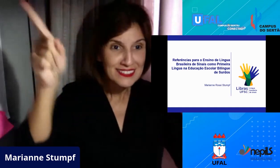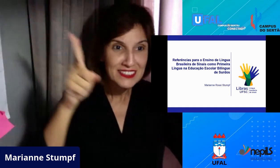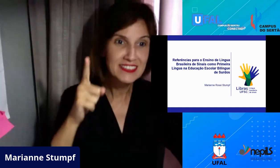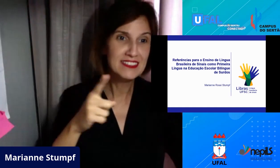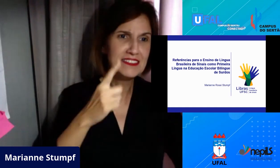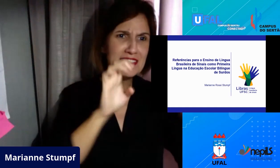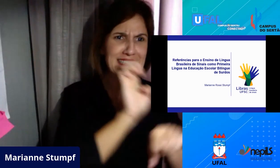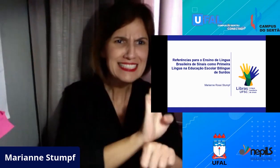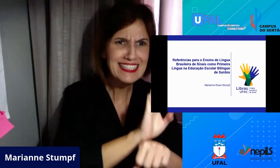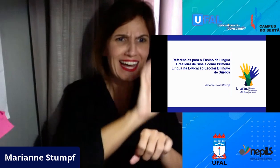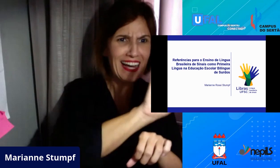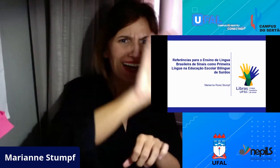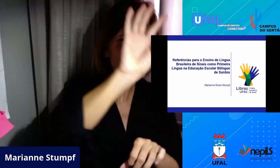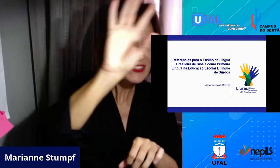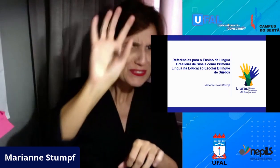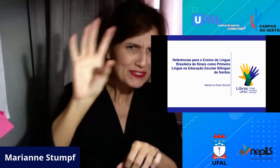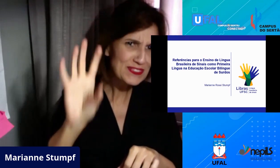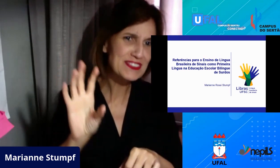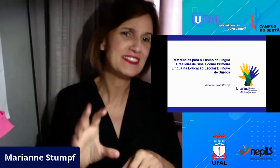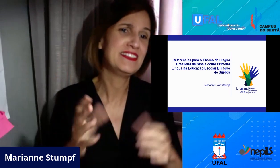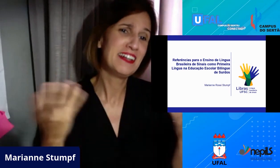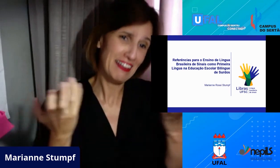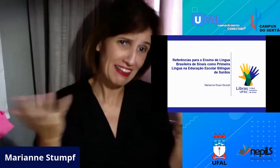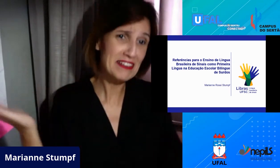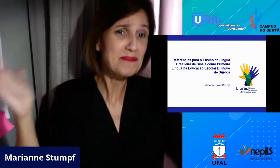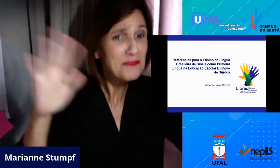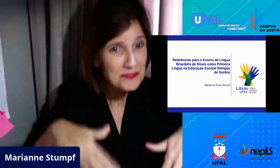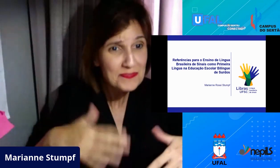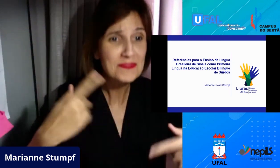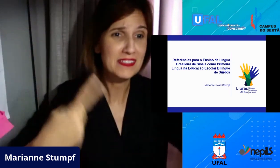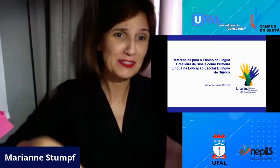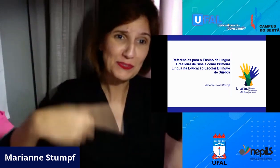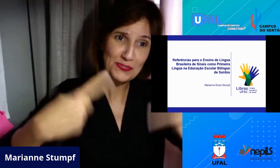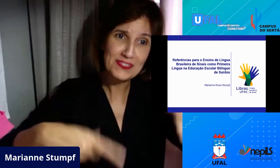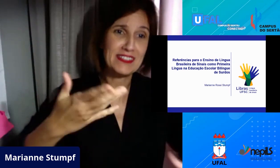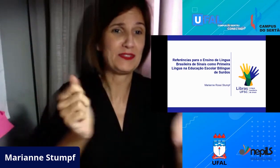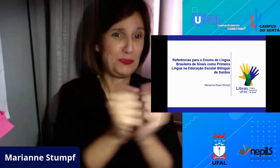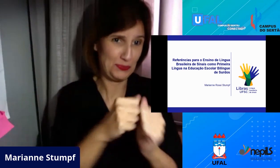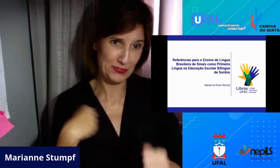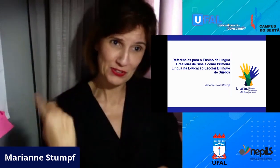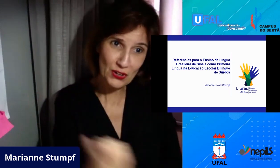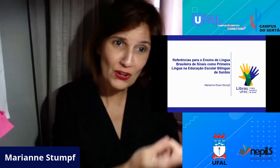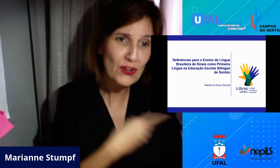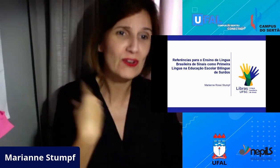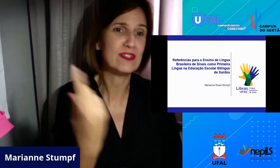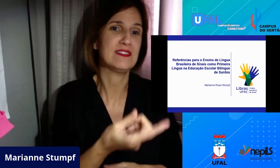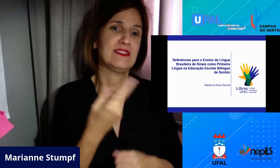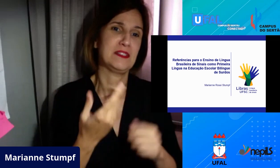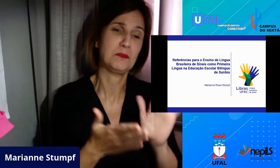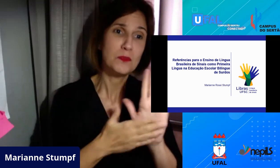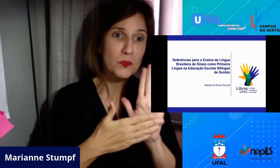Também nos comentários tenho visto várias pessoas de diversos estados diferentes do